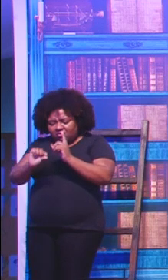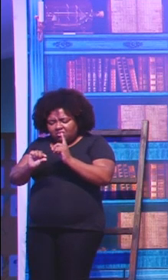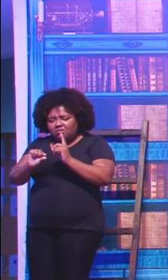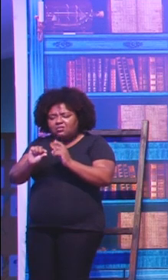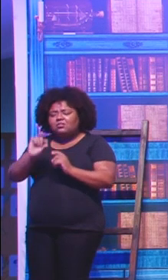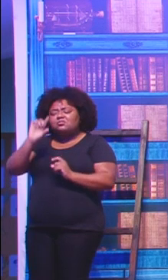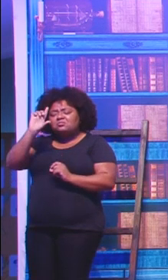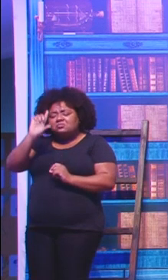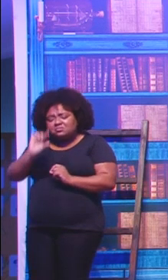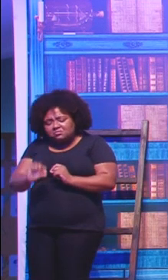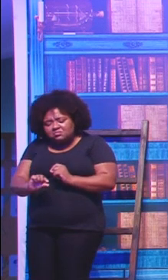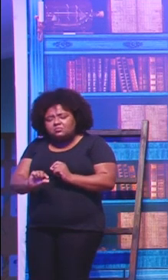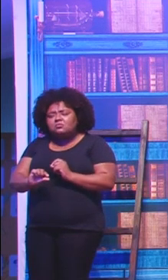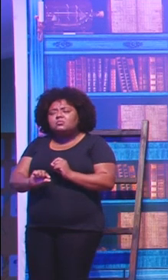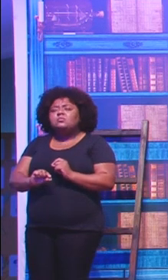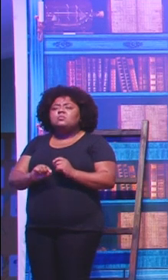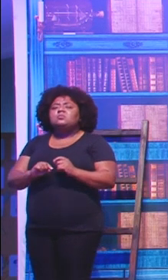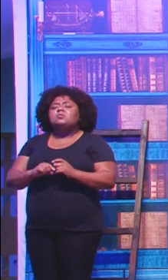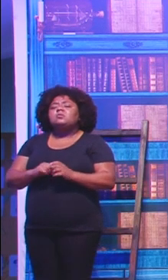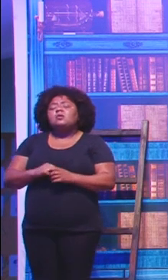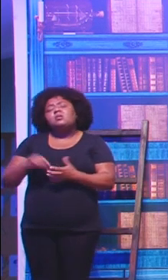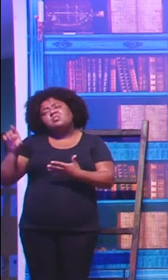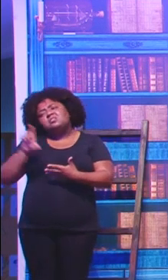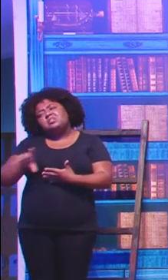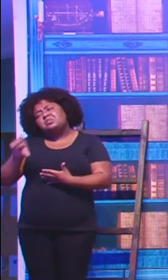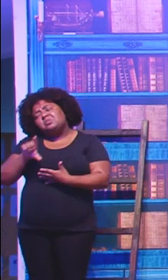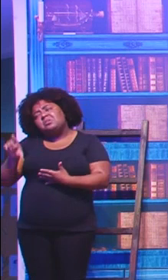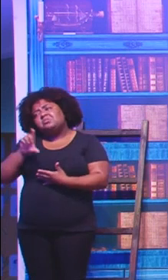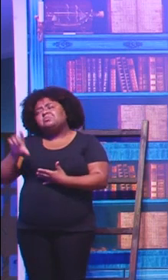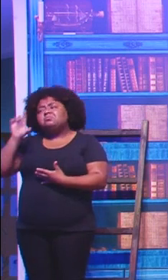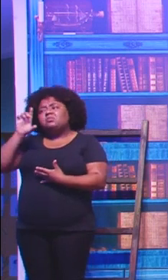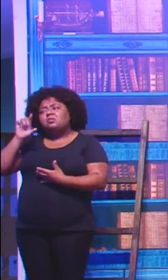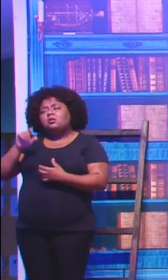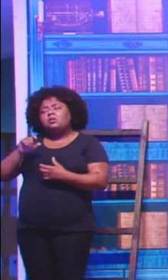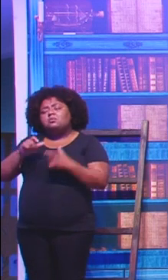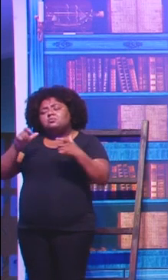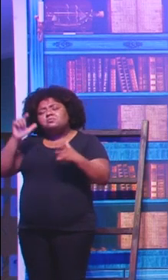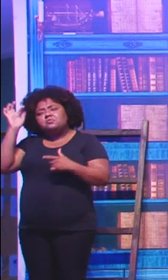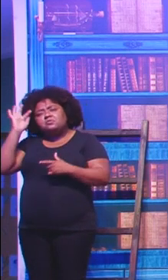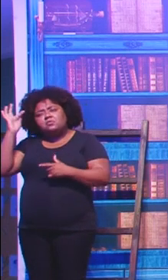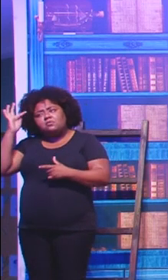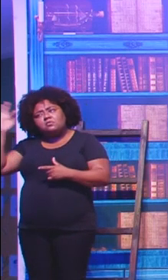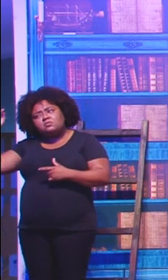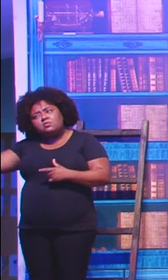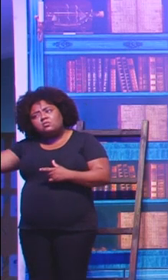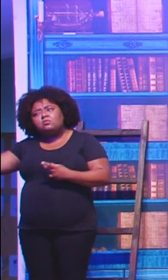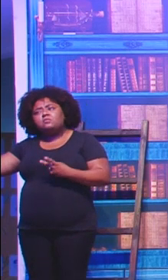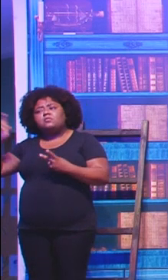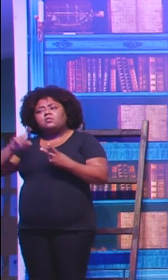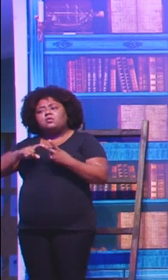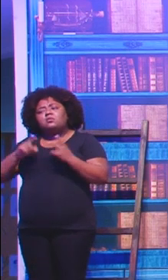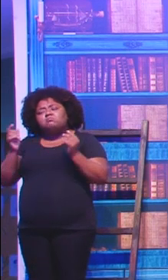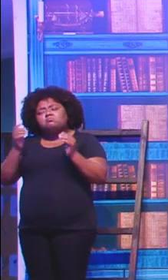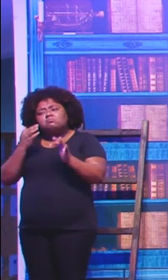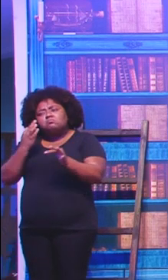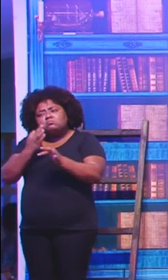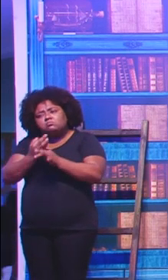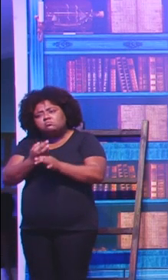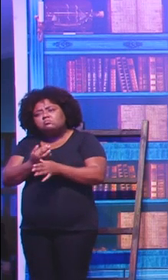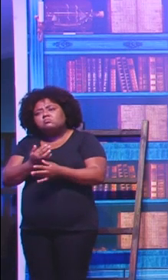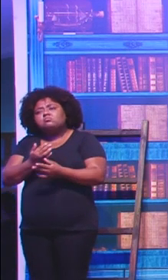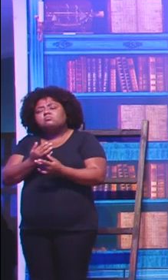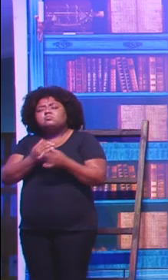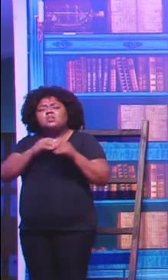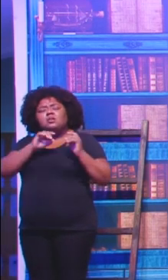gente tende mais a uma literatura filosófica, metafísica, etc., etc. E essas cenas...